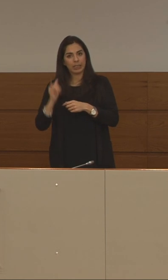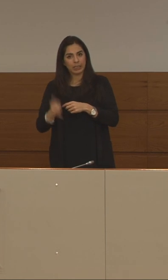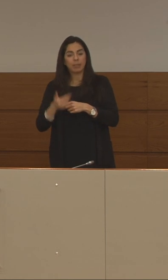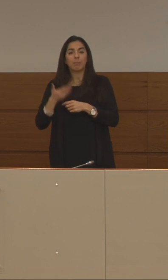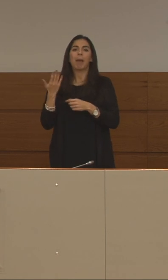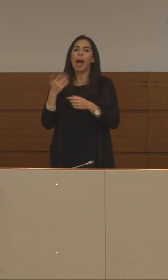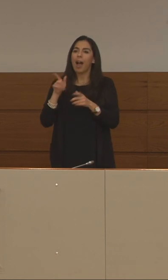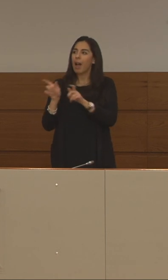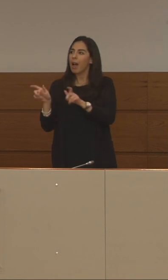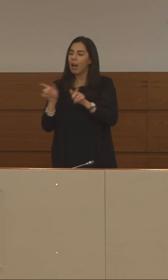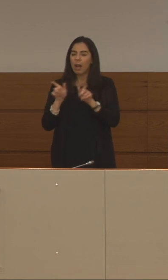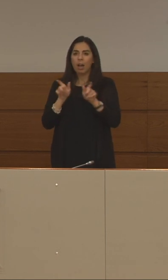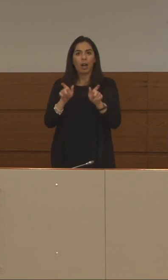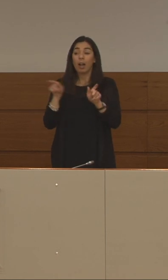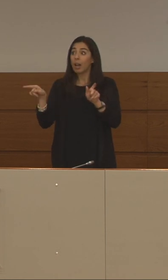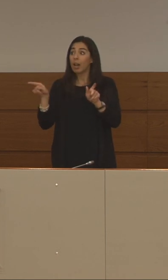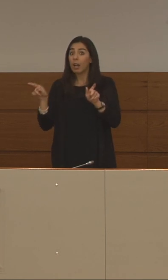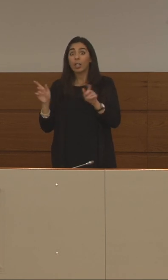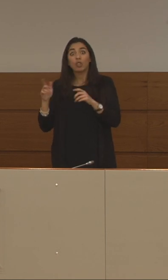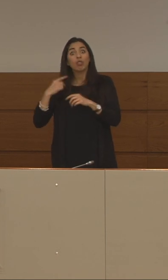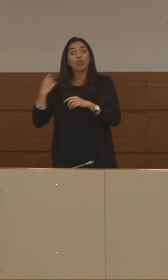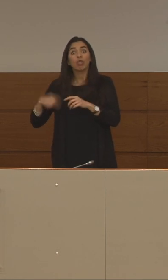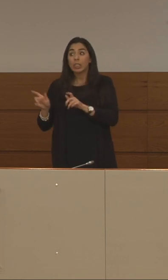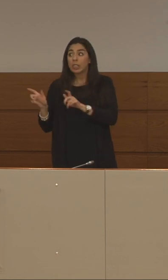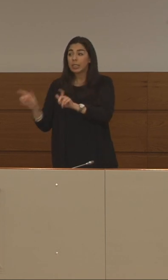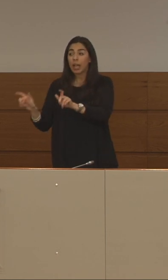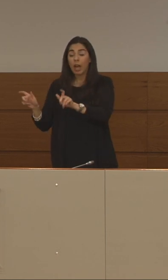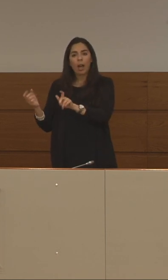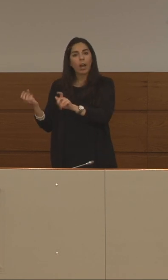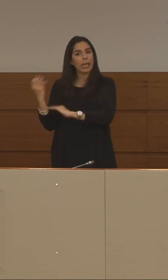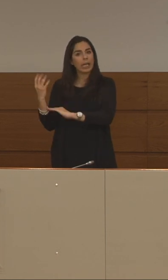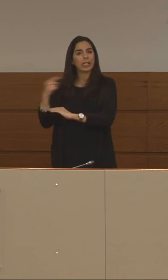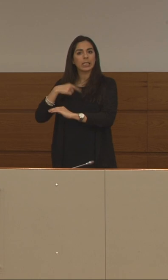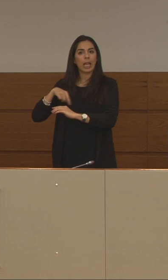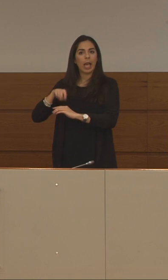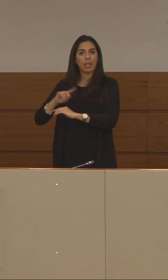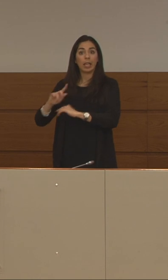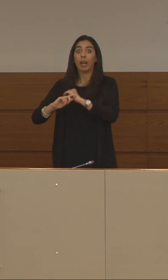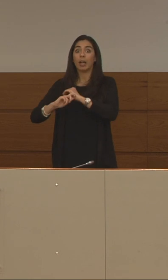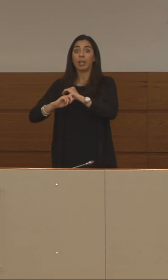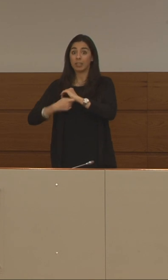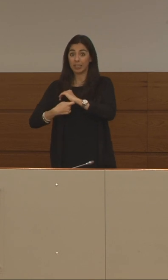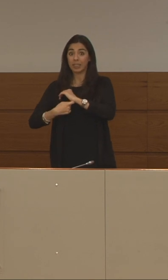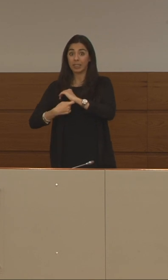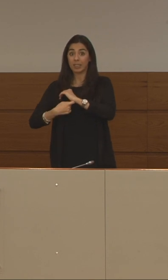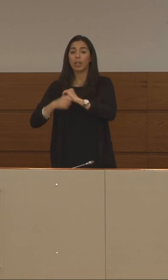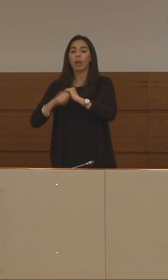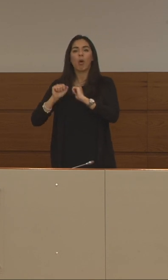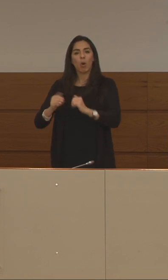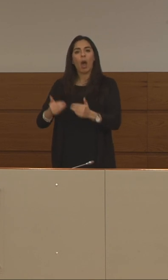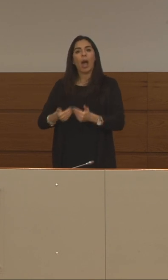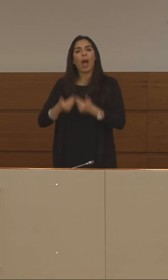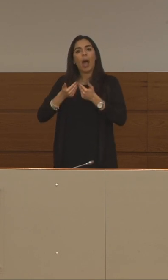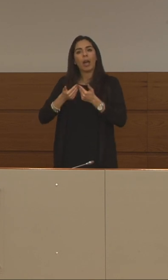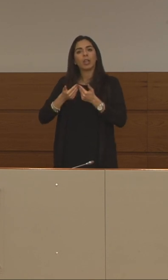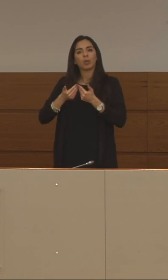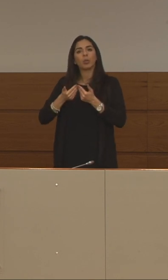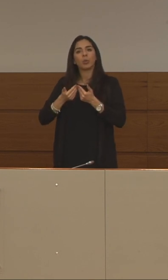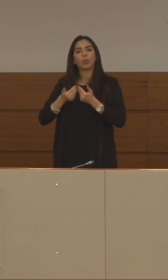contenimento fatto in cina ha insegnato che misure stringenti possono rallentare se non